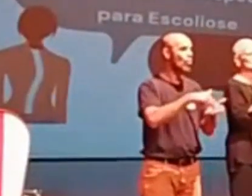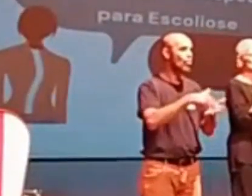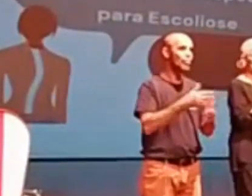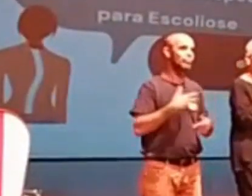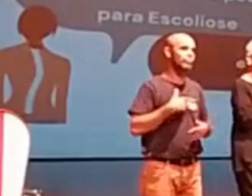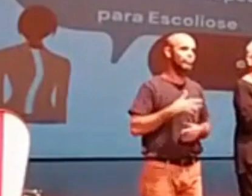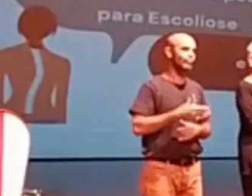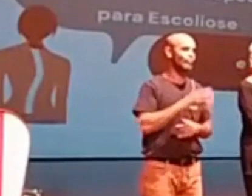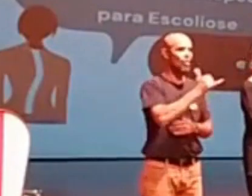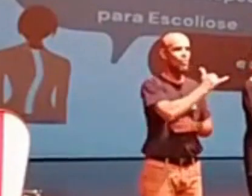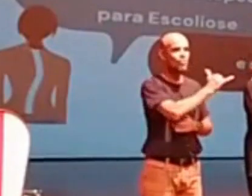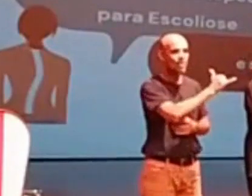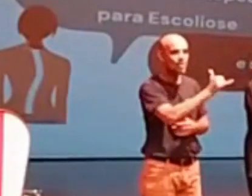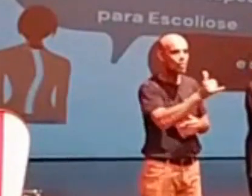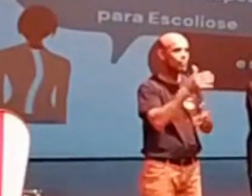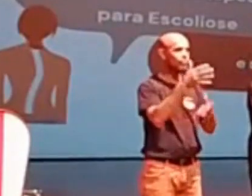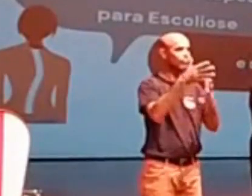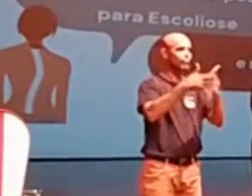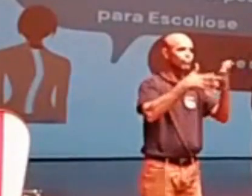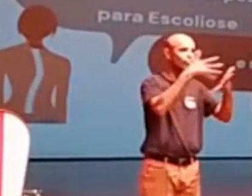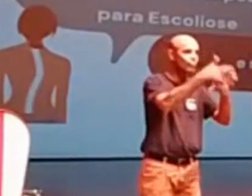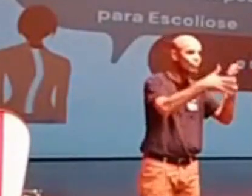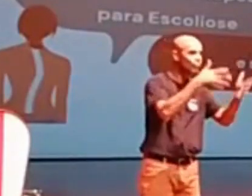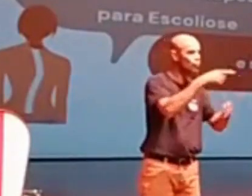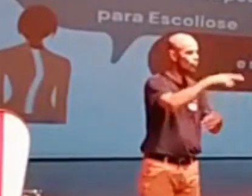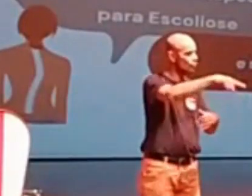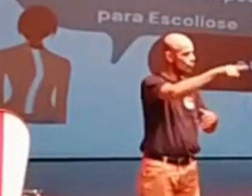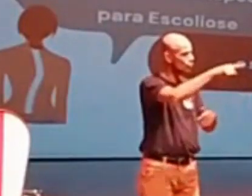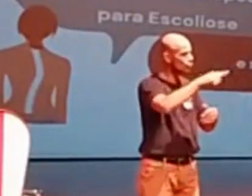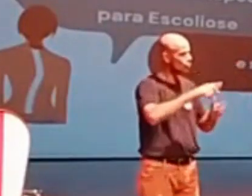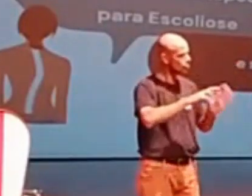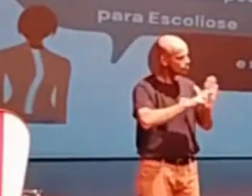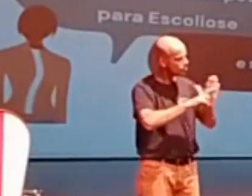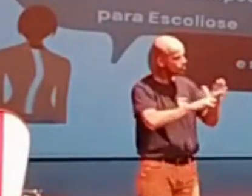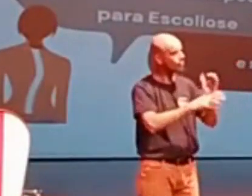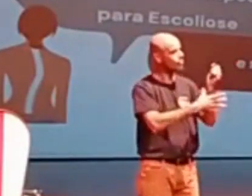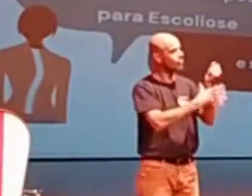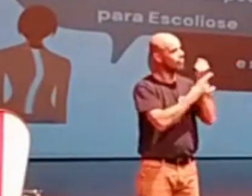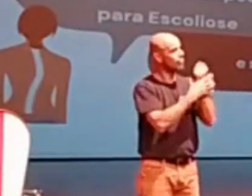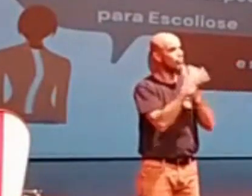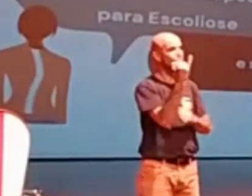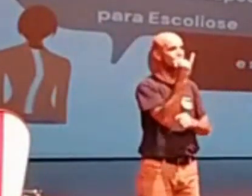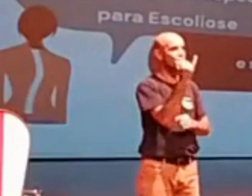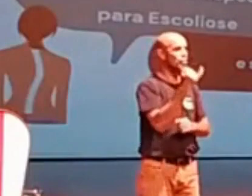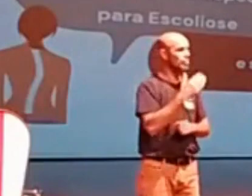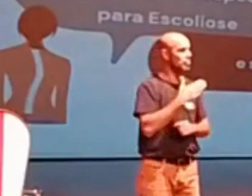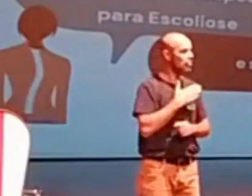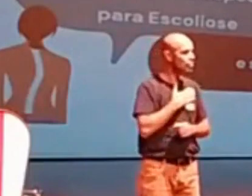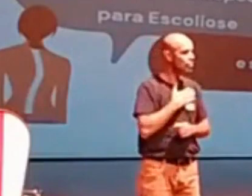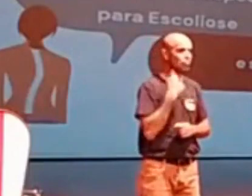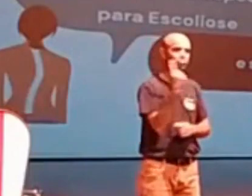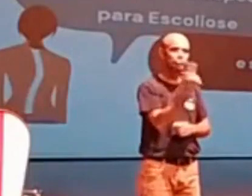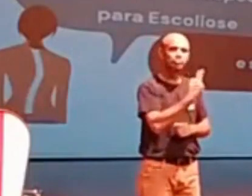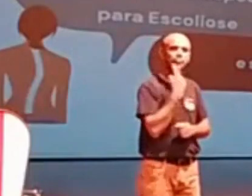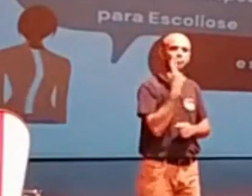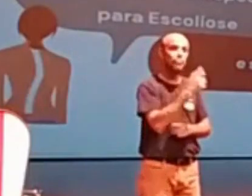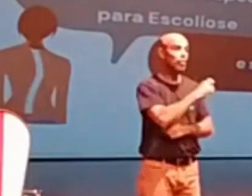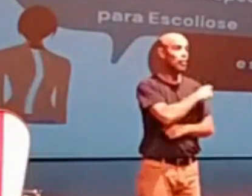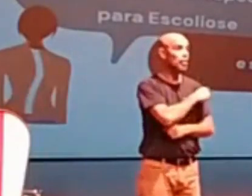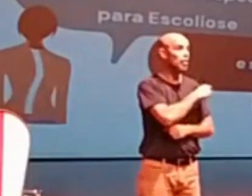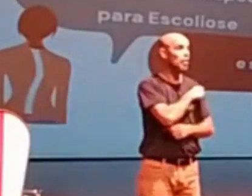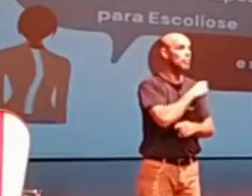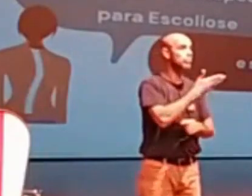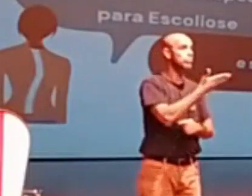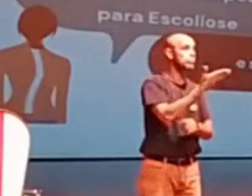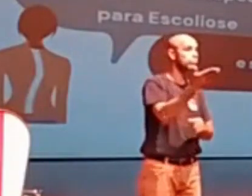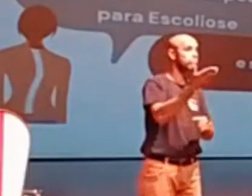vocês, vocês que representam aqui a segurança que é tão importante para nós, os alunos, as pessoas que estão se